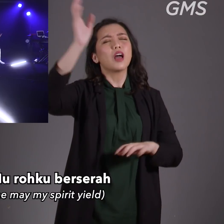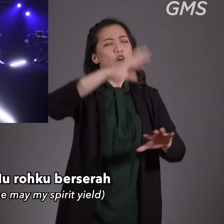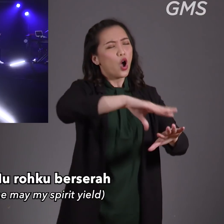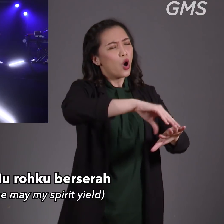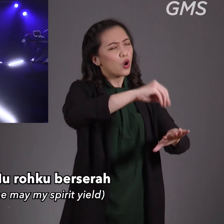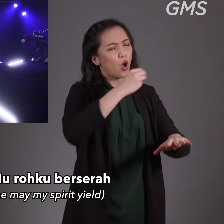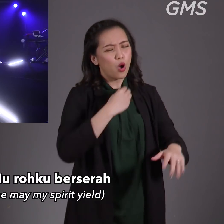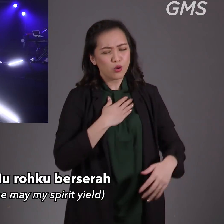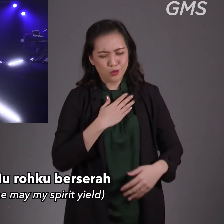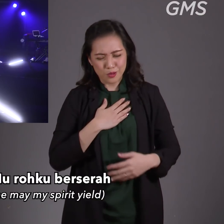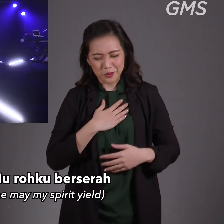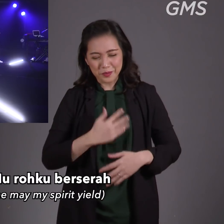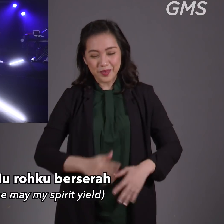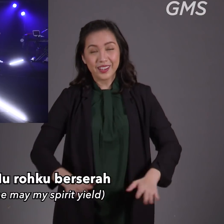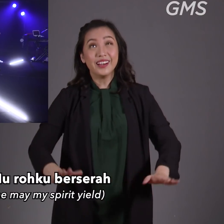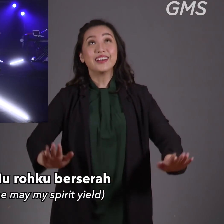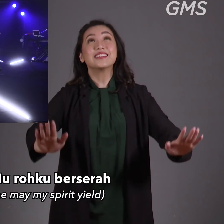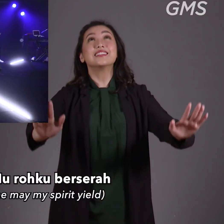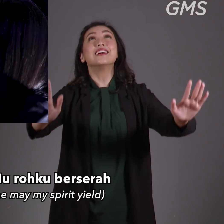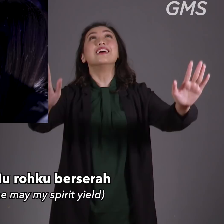kepadamu rohku